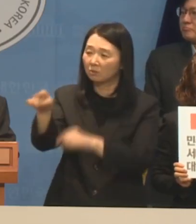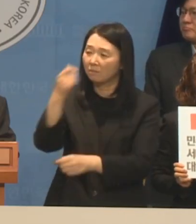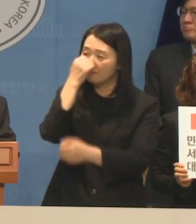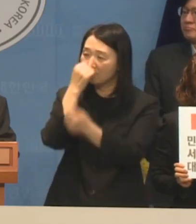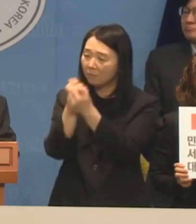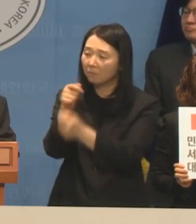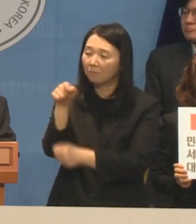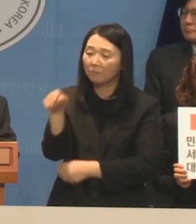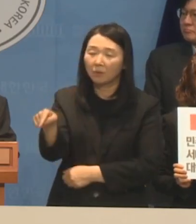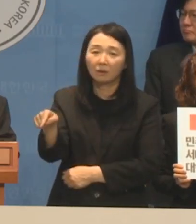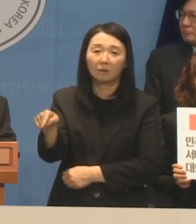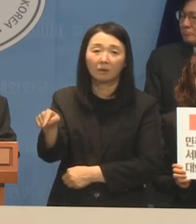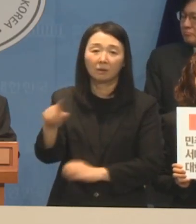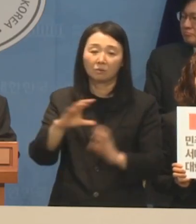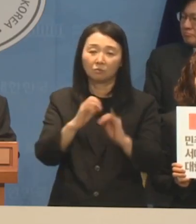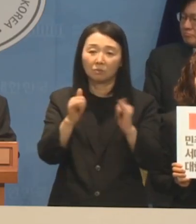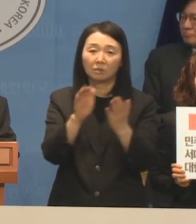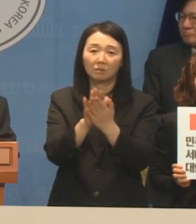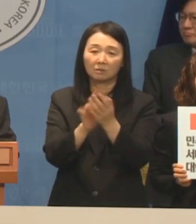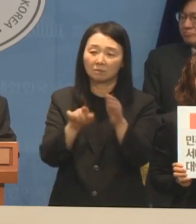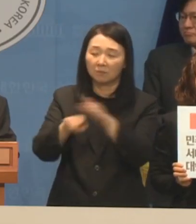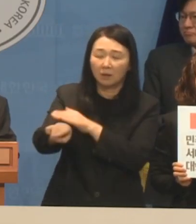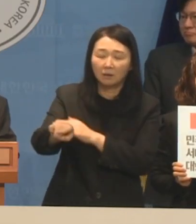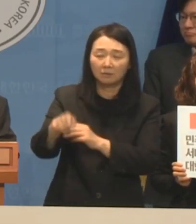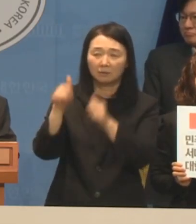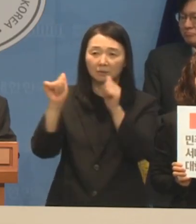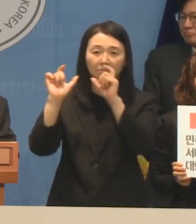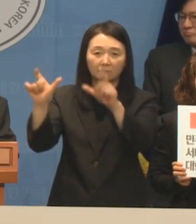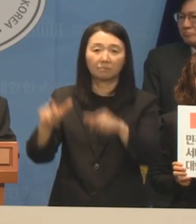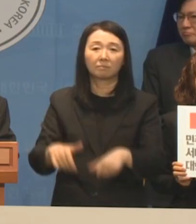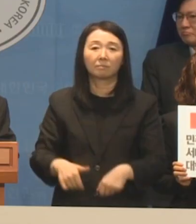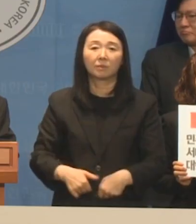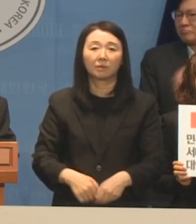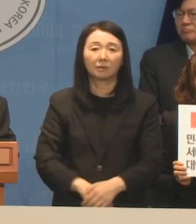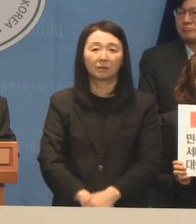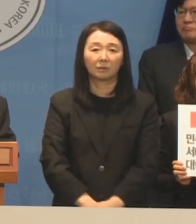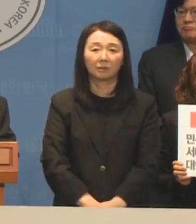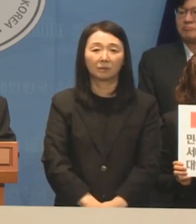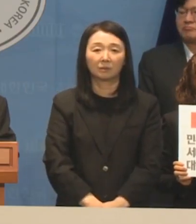지속한다면 국민이 직접 나서서 그를 심판해야 합니다.